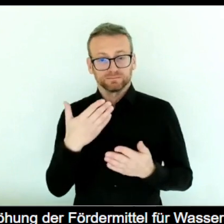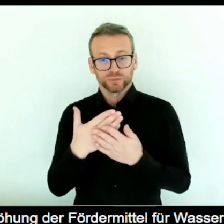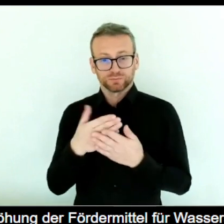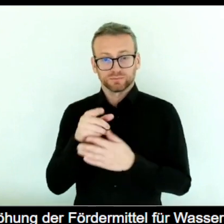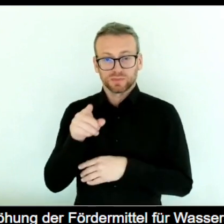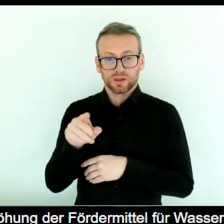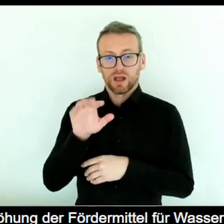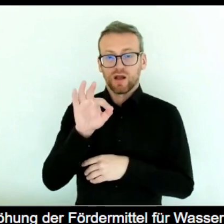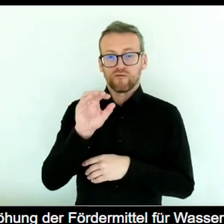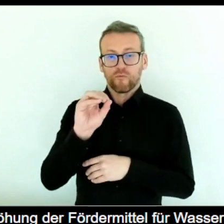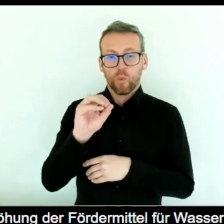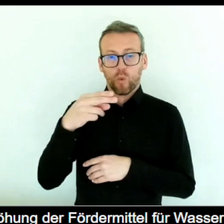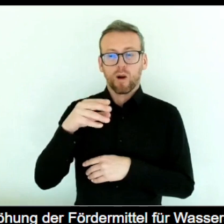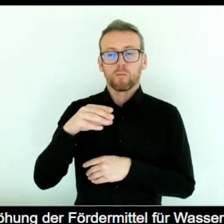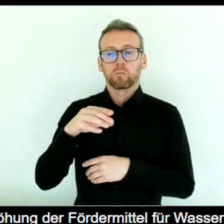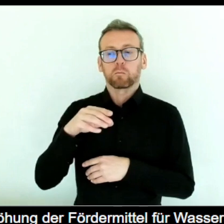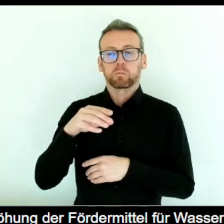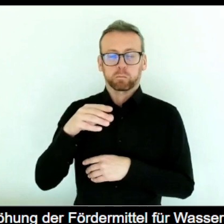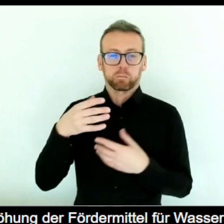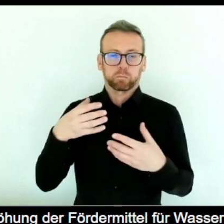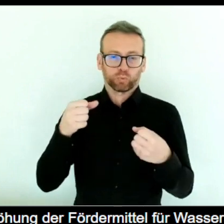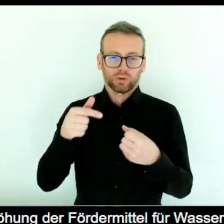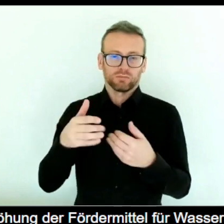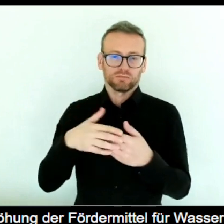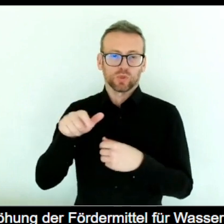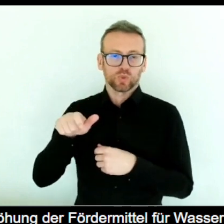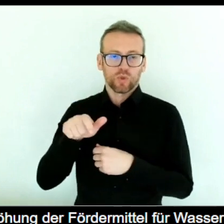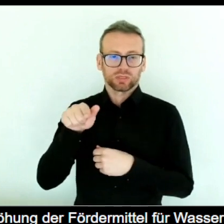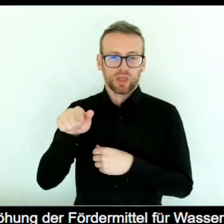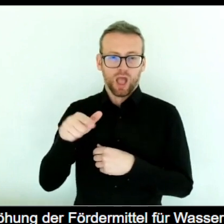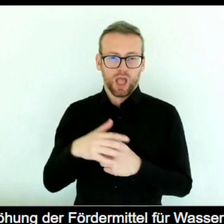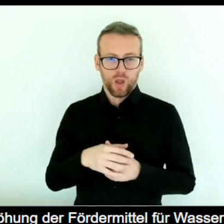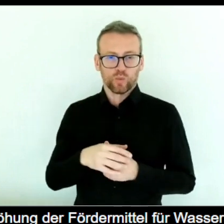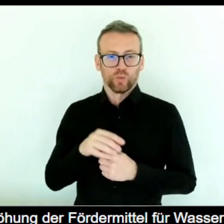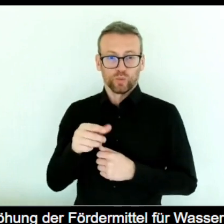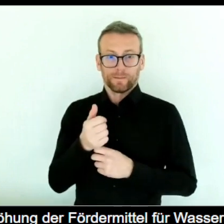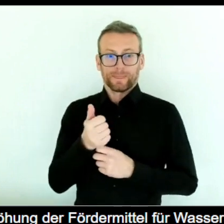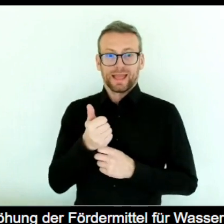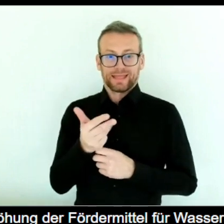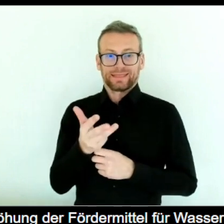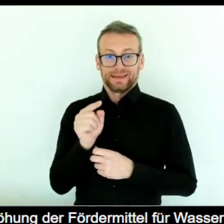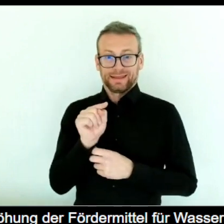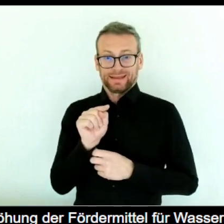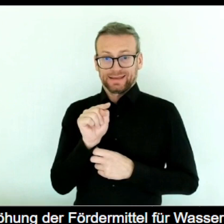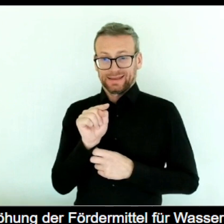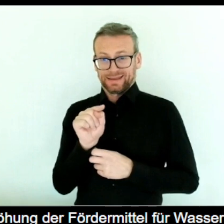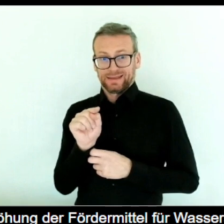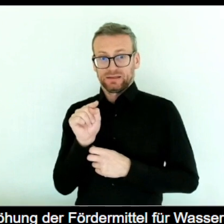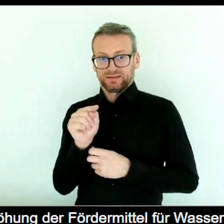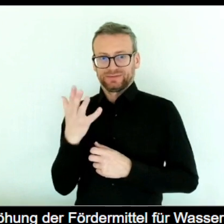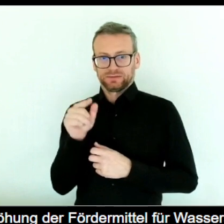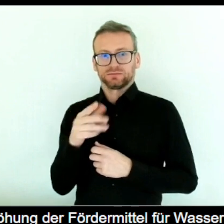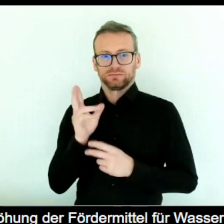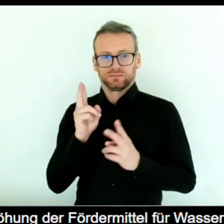125 MW in Nähe zur Bayern-Oil-Raffinerie. BMW arbeitet an einem Wasserstoff